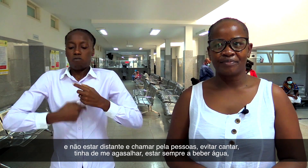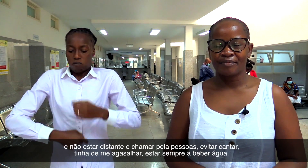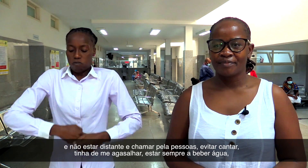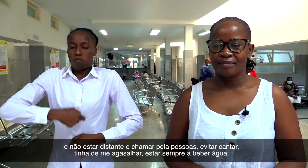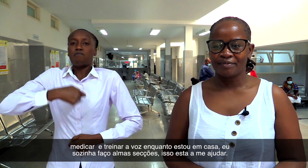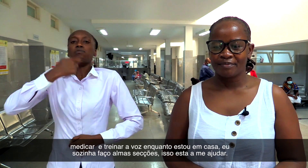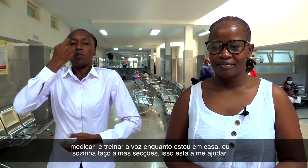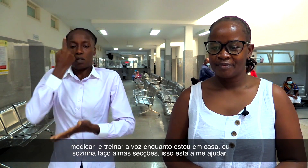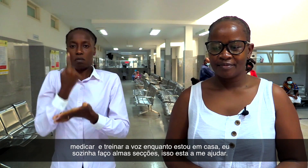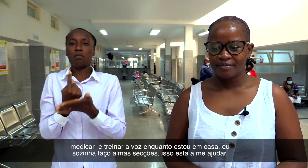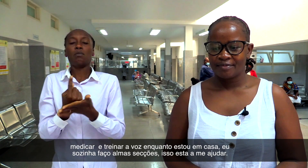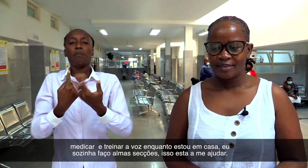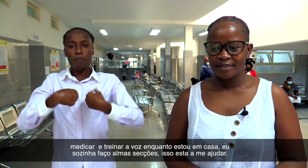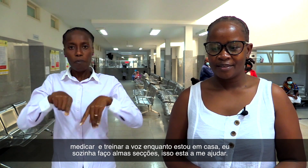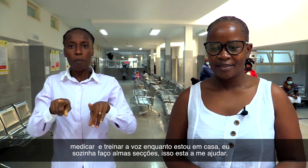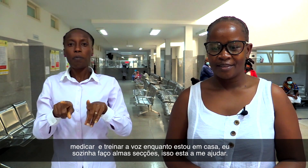e